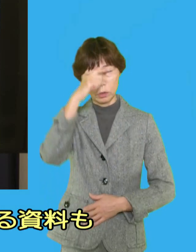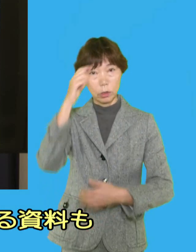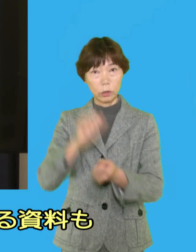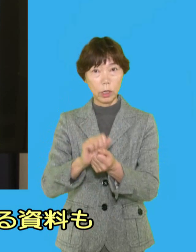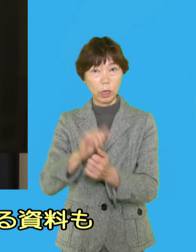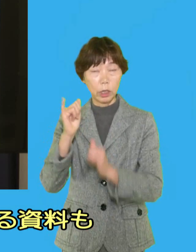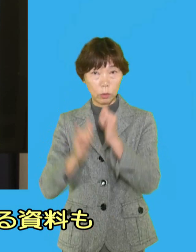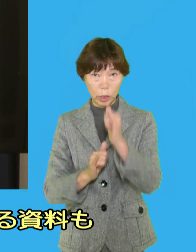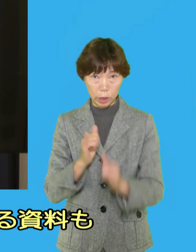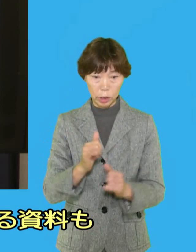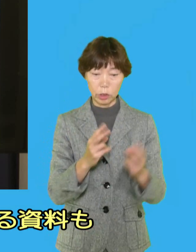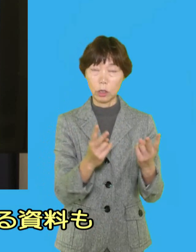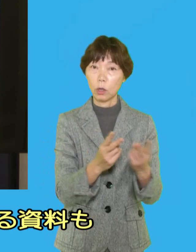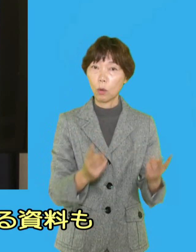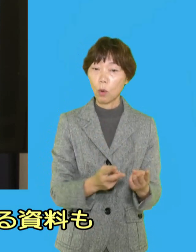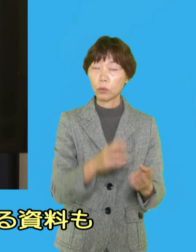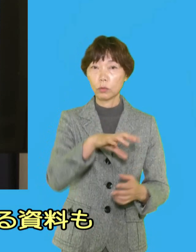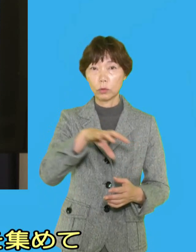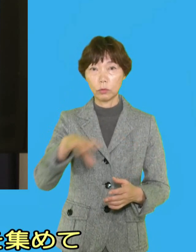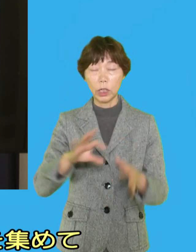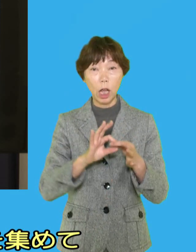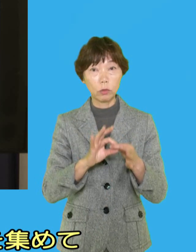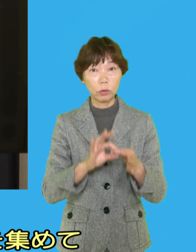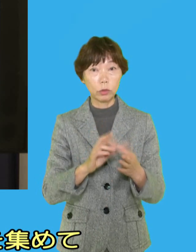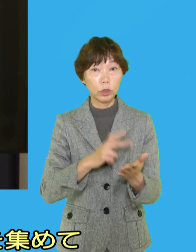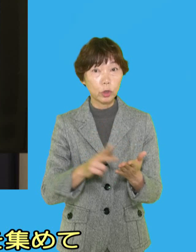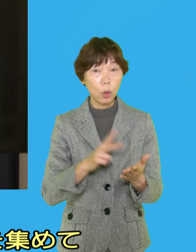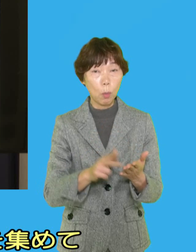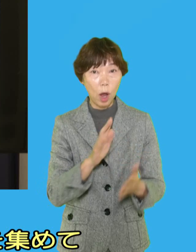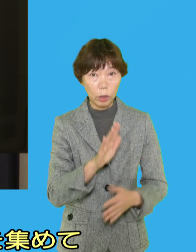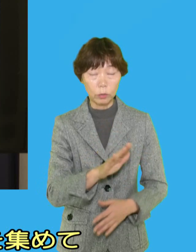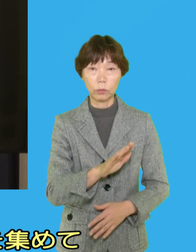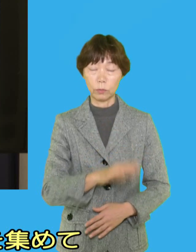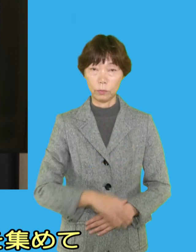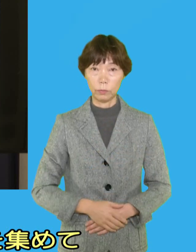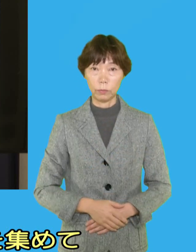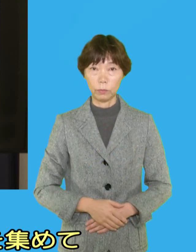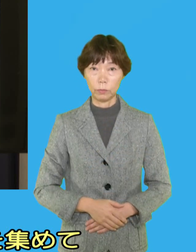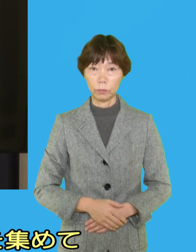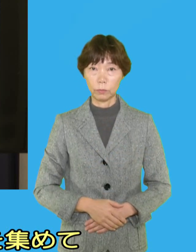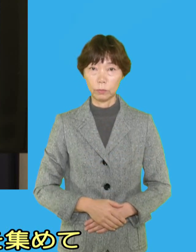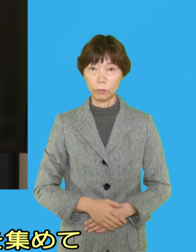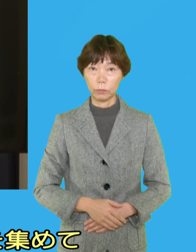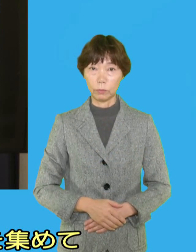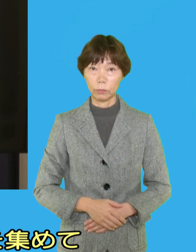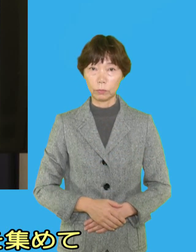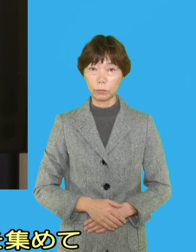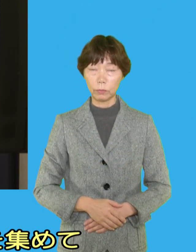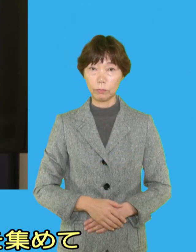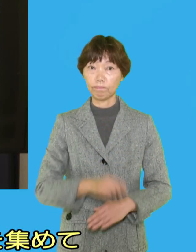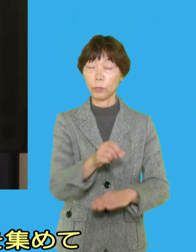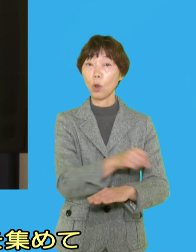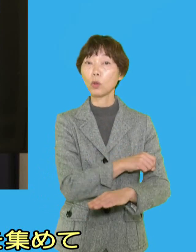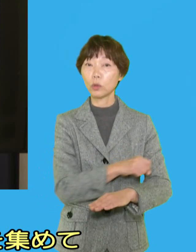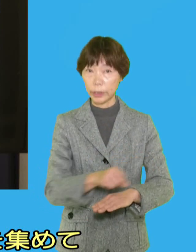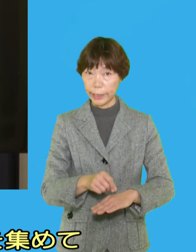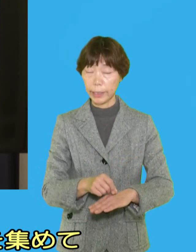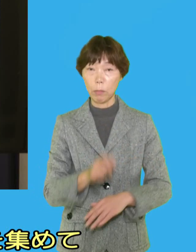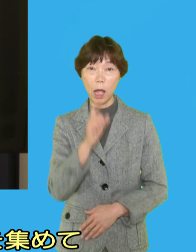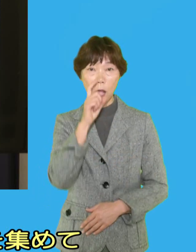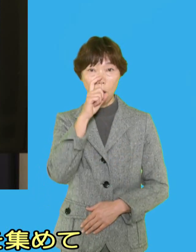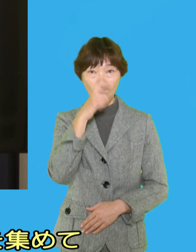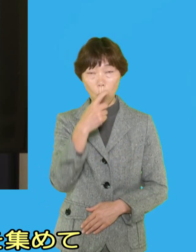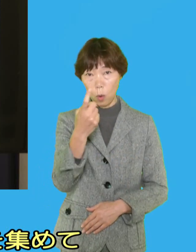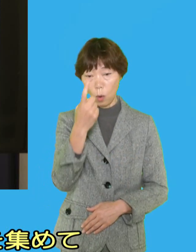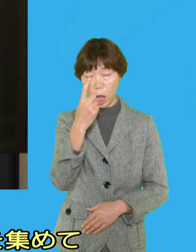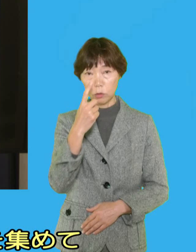古墳群に関する資料もあるかと思いますが、まあ、そこをですね特に考古学的な資